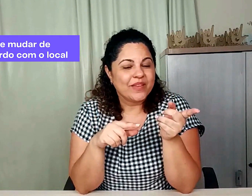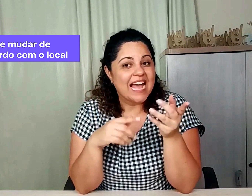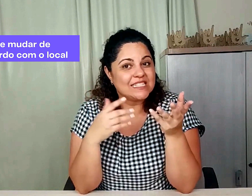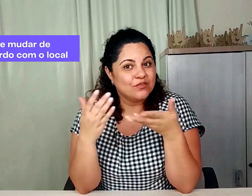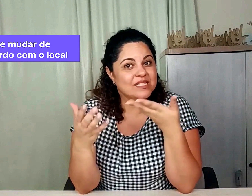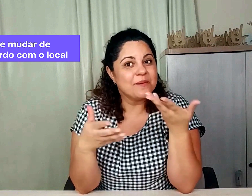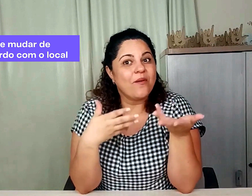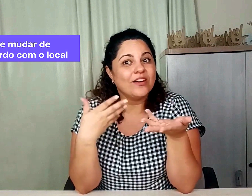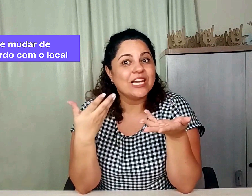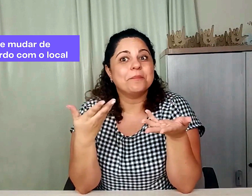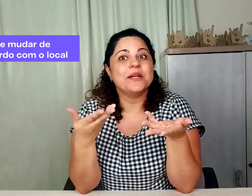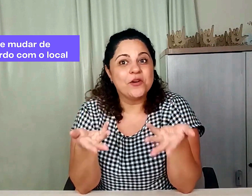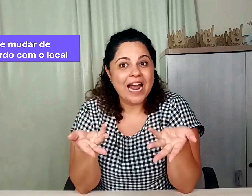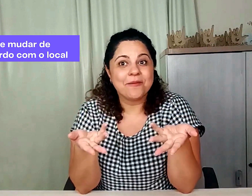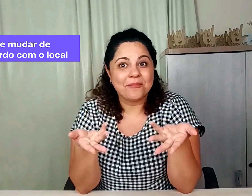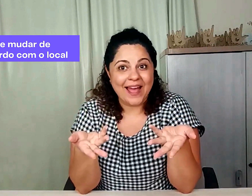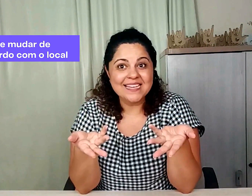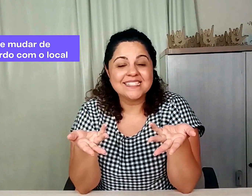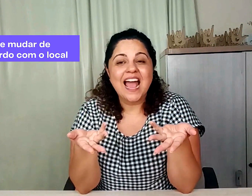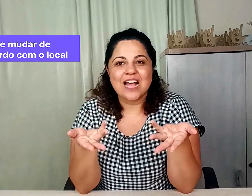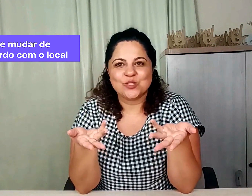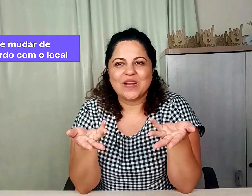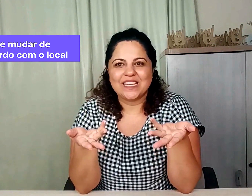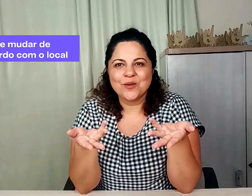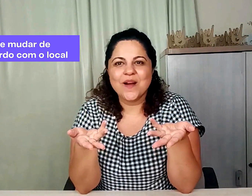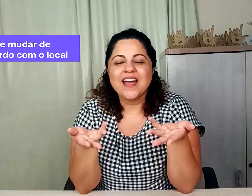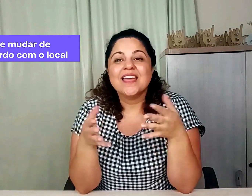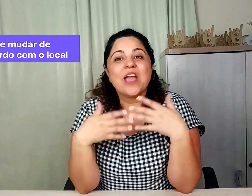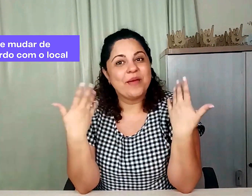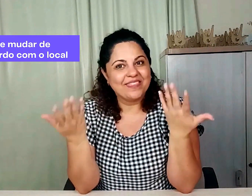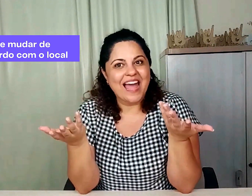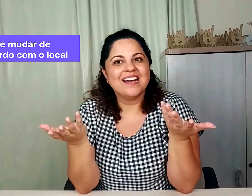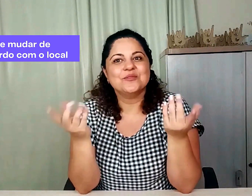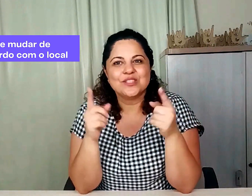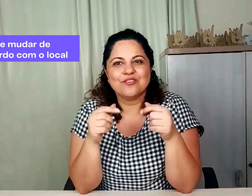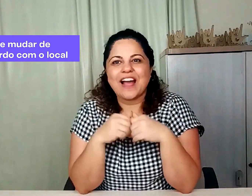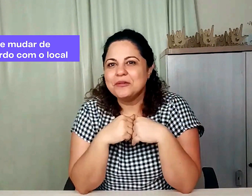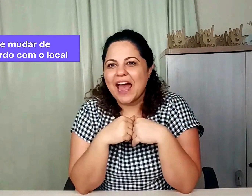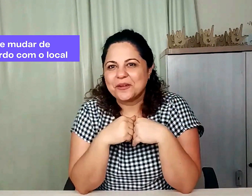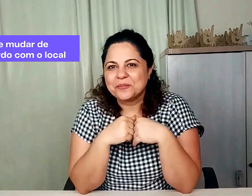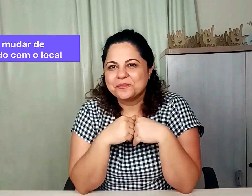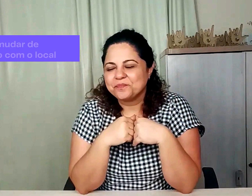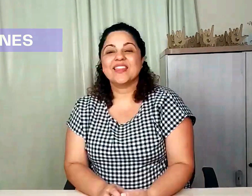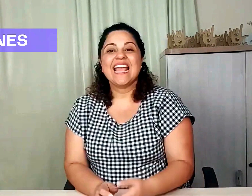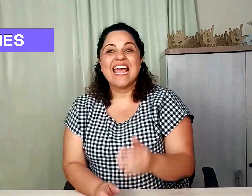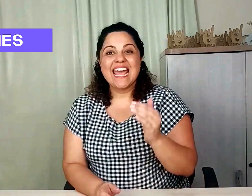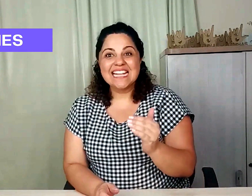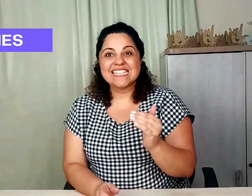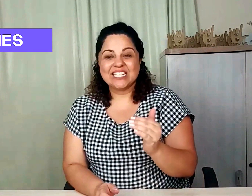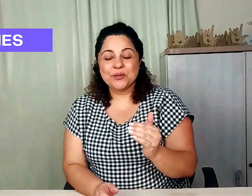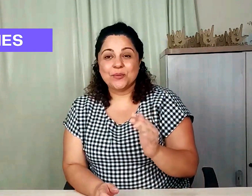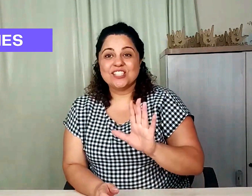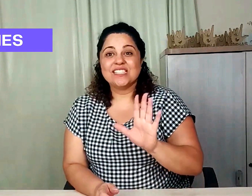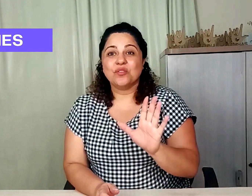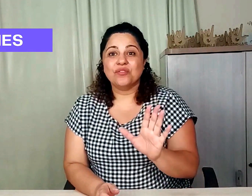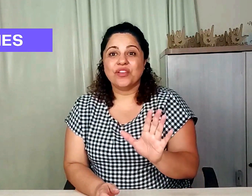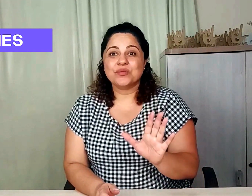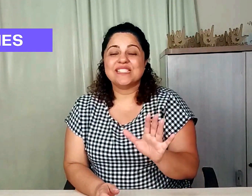Assim você pode aprimorar mais a sua língua e aumentar o seu vocabulário. Essa língua desenvolveu-se